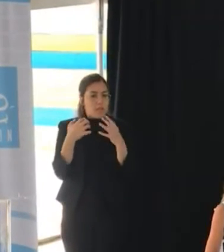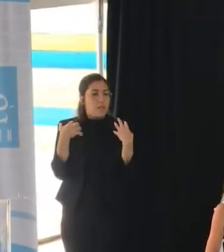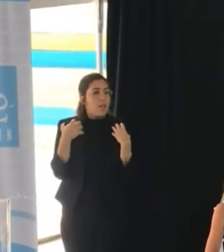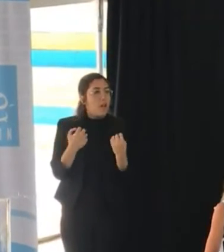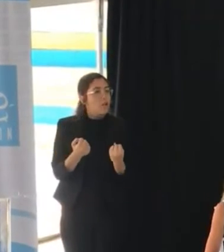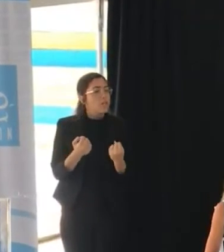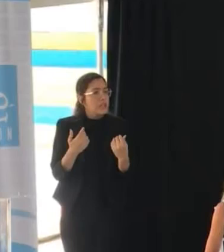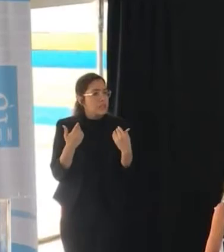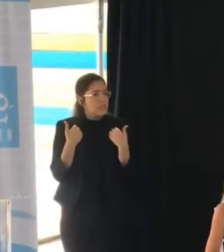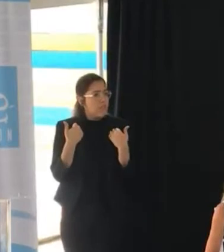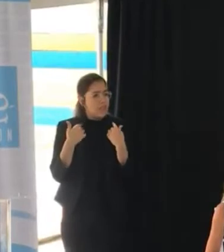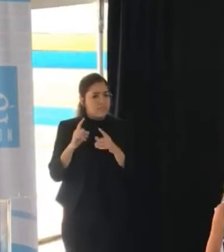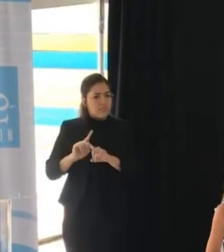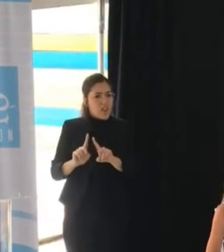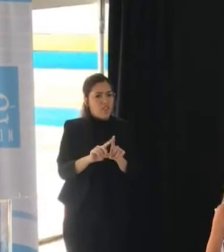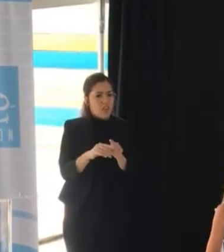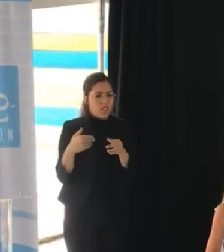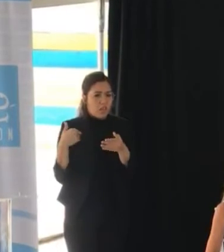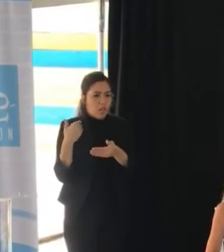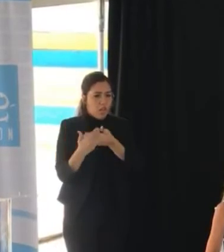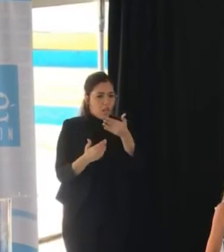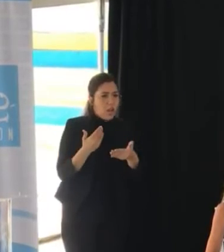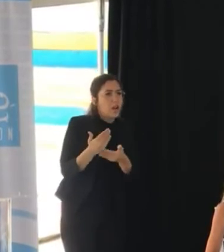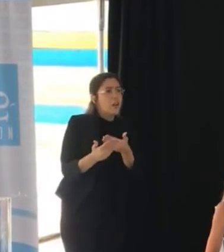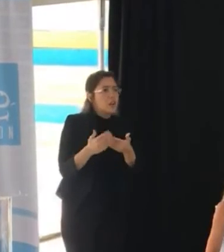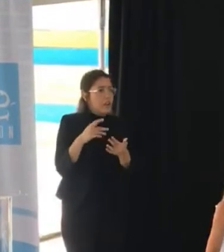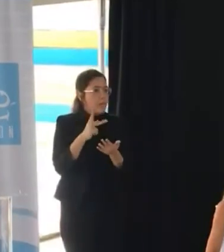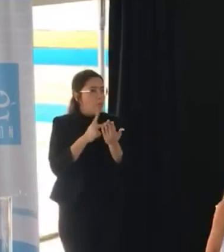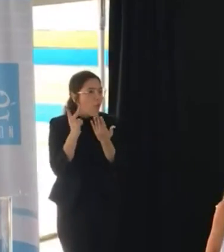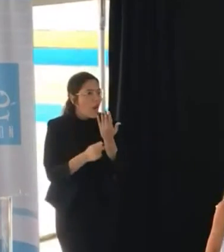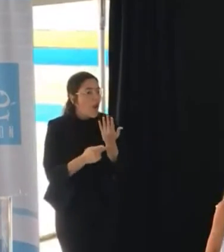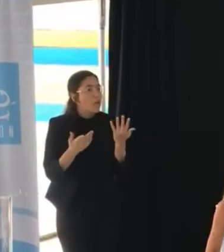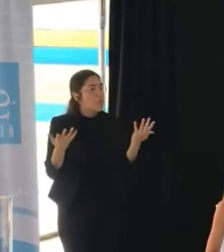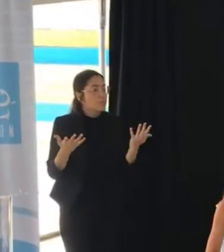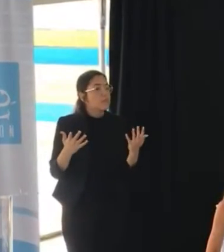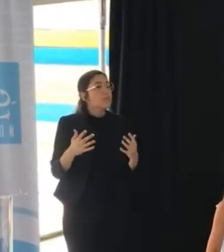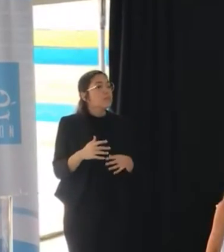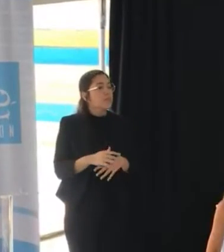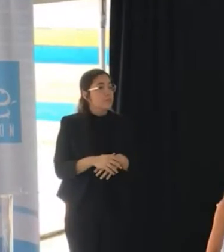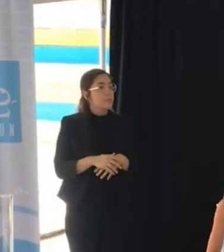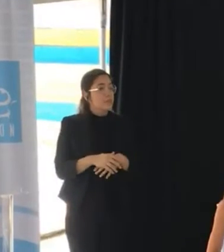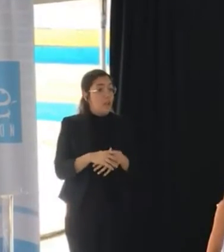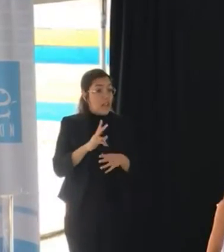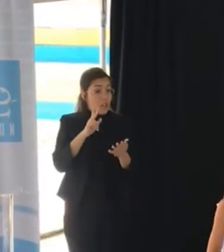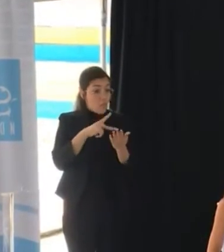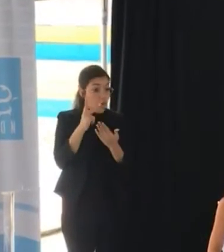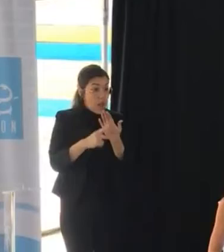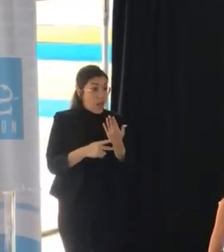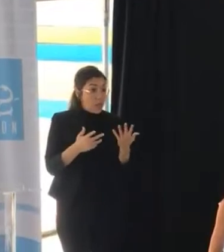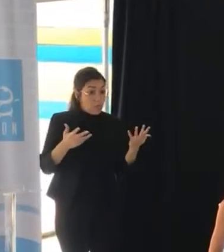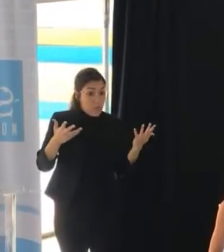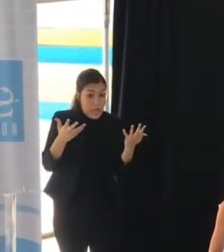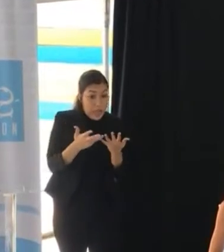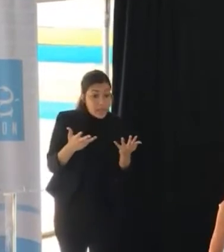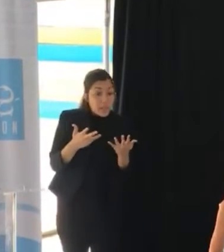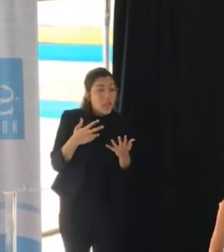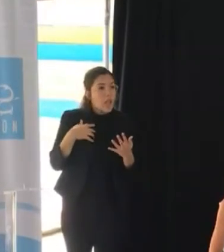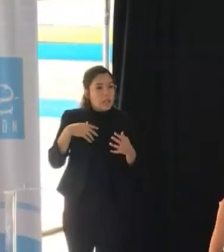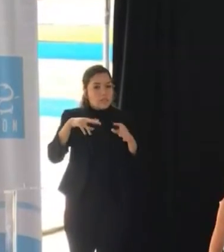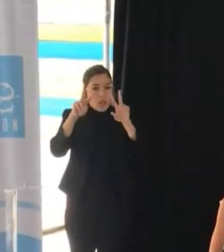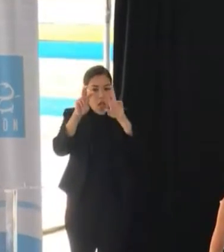varias programas corriendo simultáneamente. El programa de rastreo de pruebas, que aquí van a tener pruebas, es un